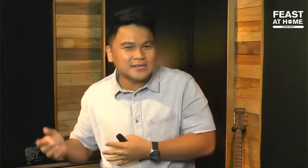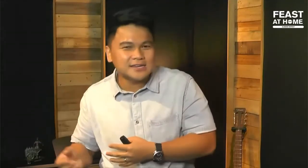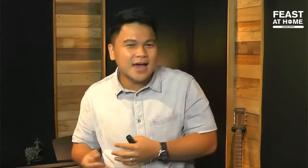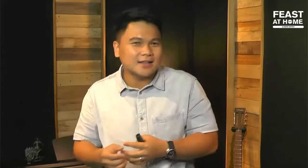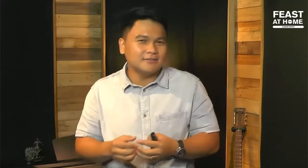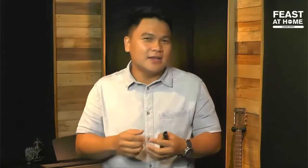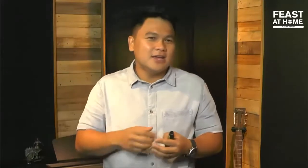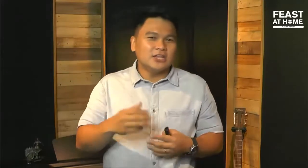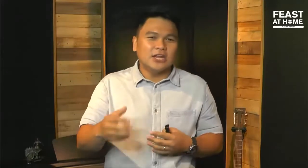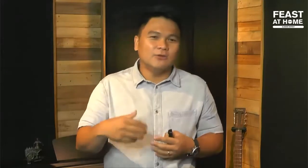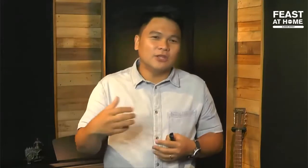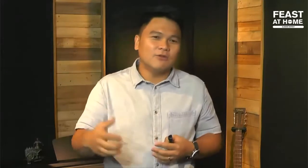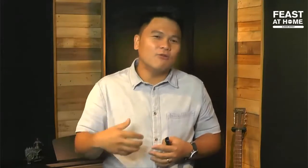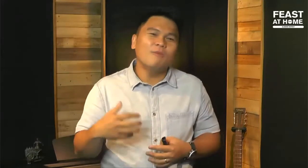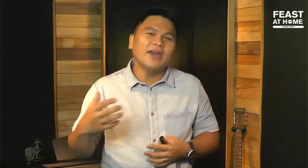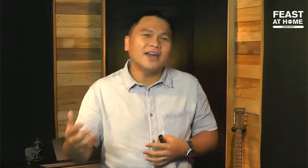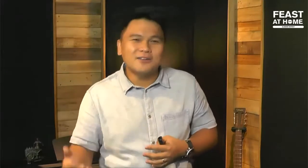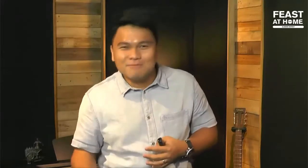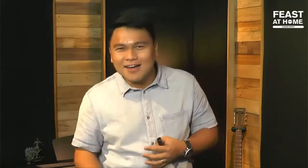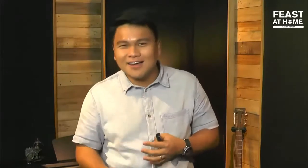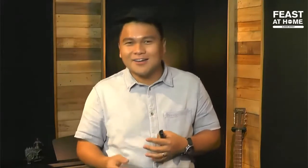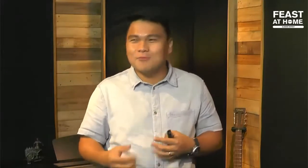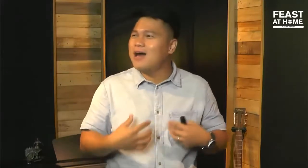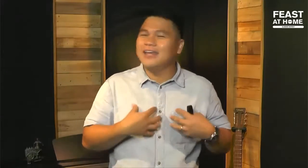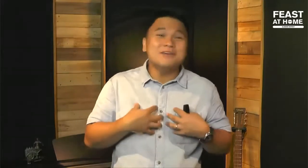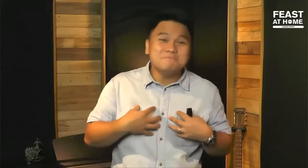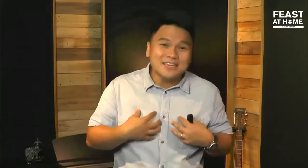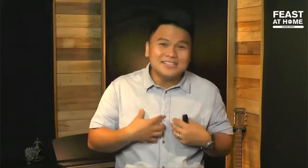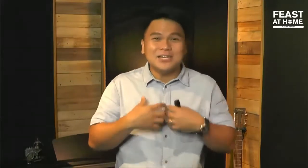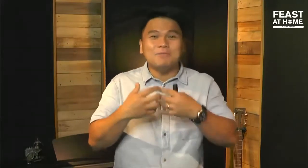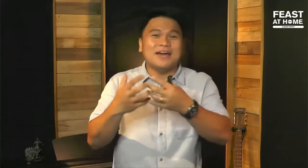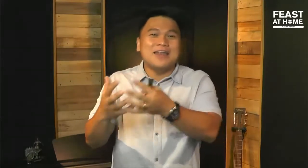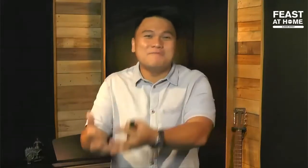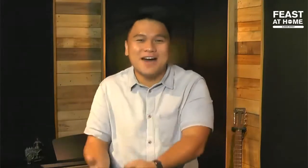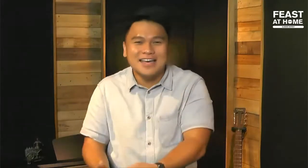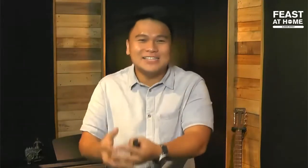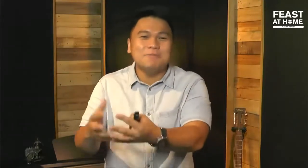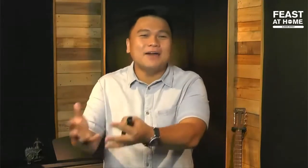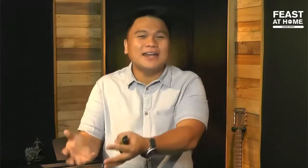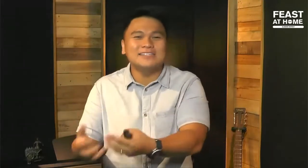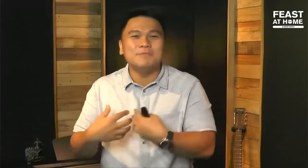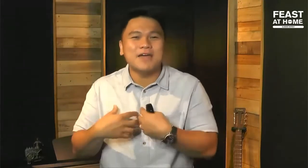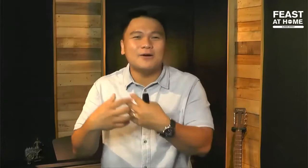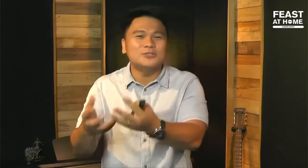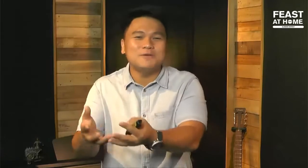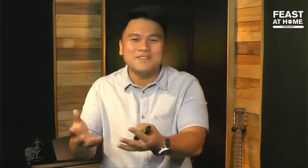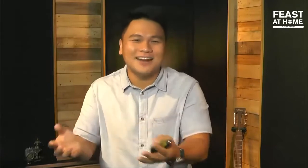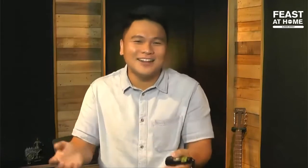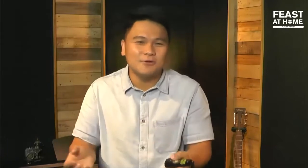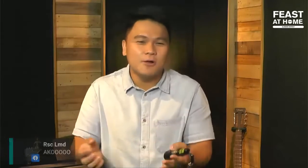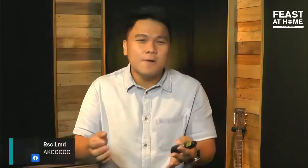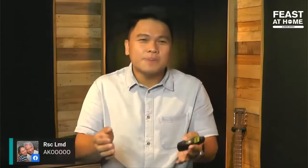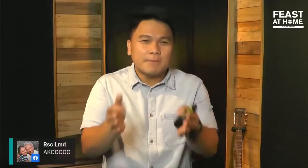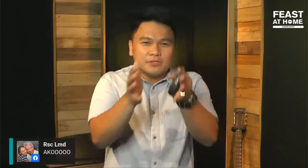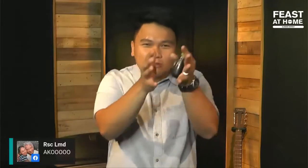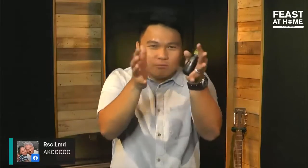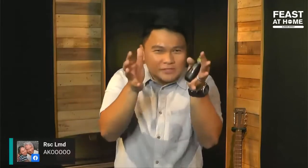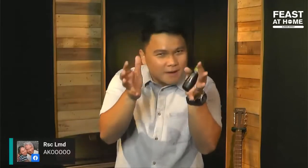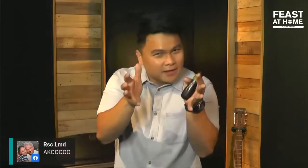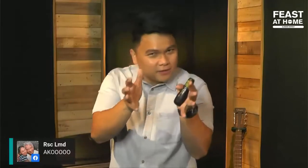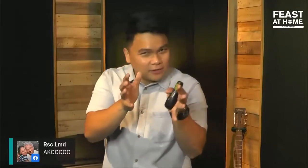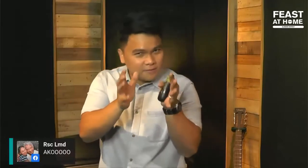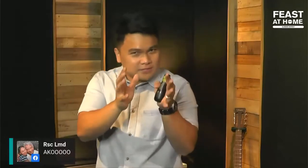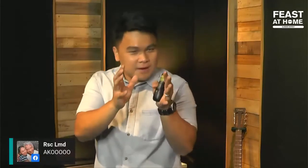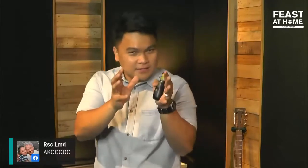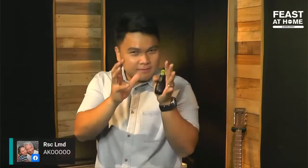ka sa chat, tinanong-tanong, kumain ka na ba? Kumain na mi? Sleep ka na ba? Sleep na ako, sleep na rin you. Tapos ito yung